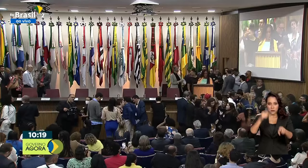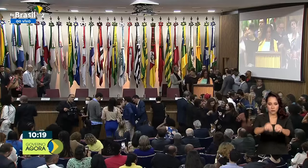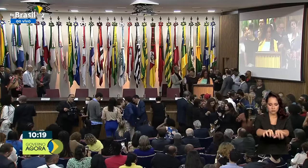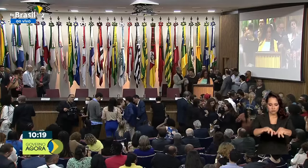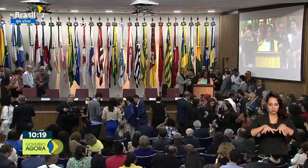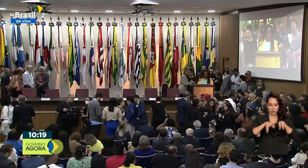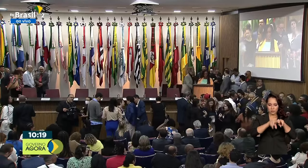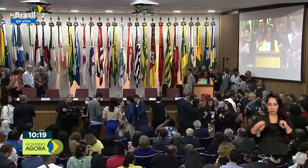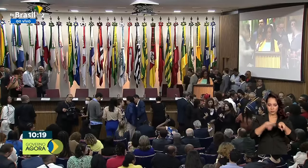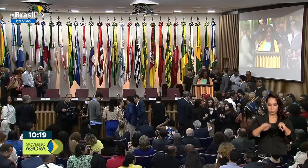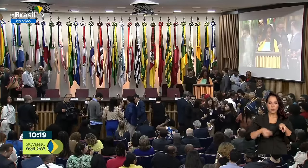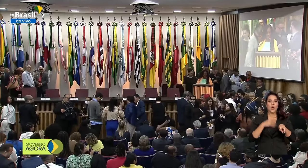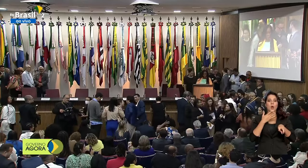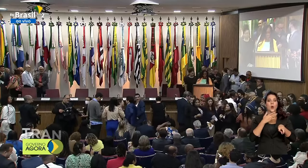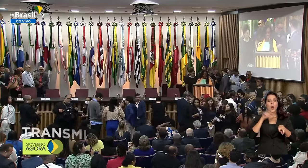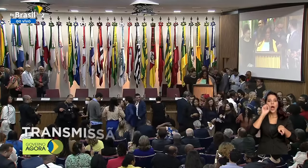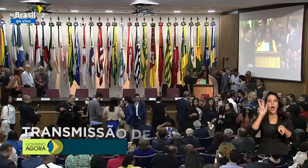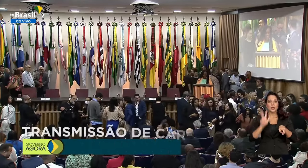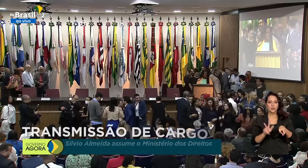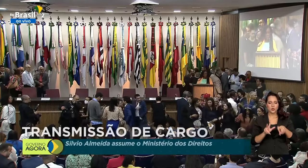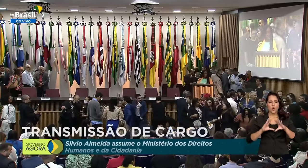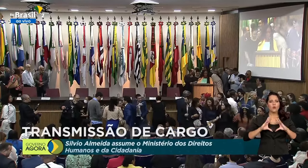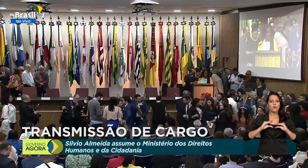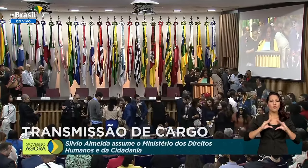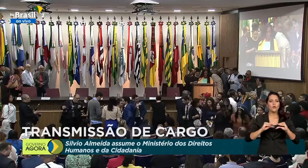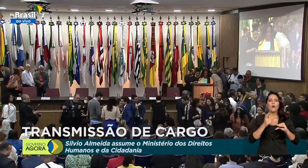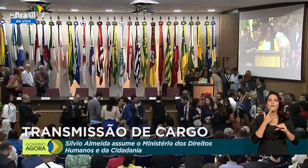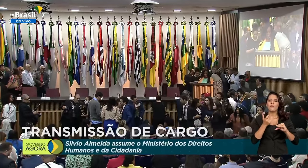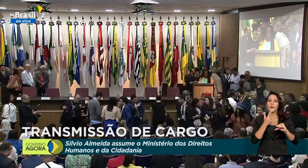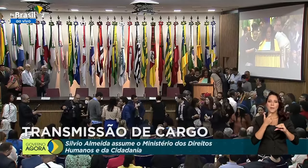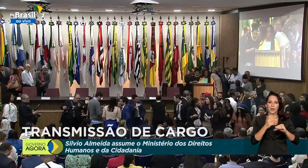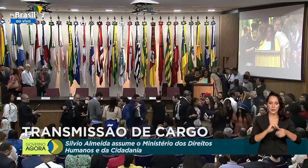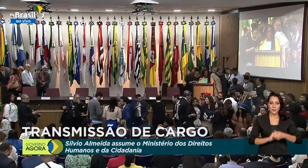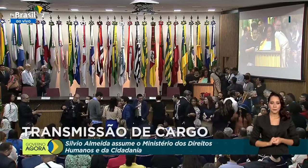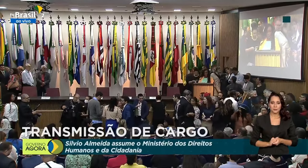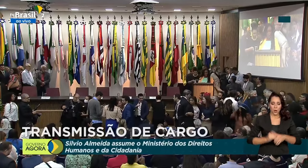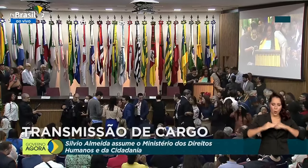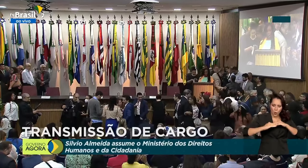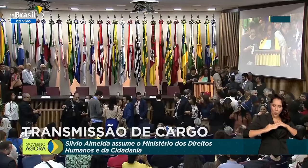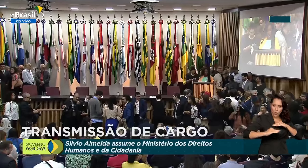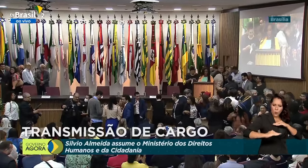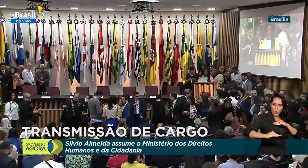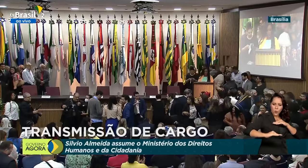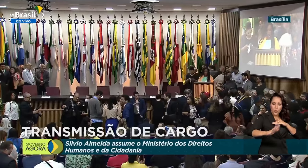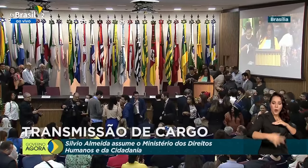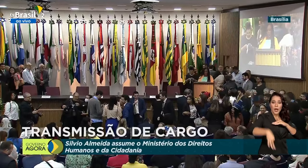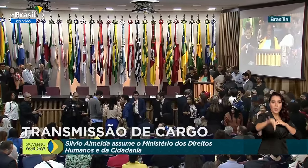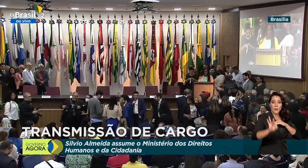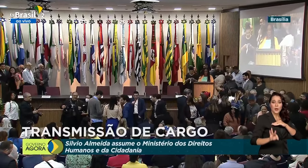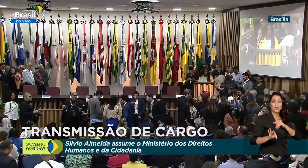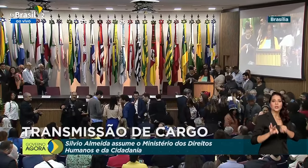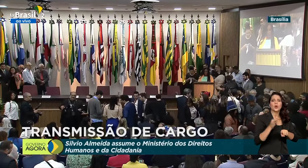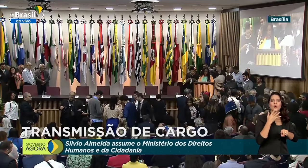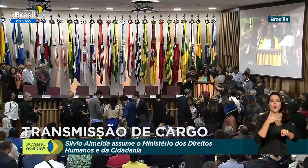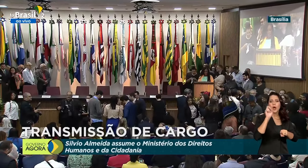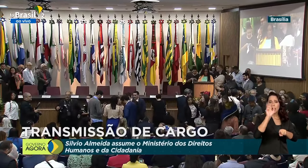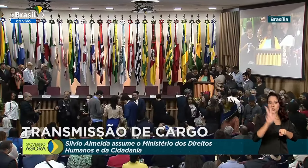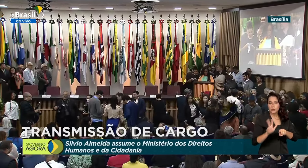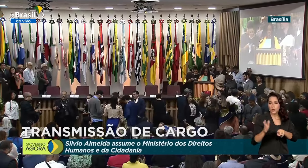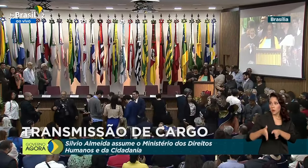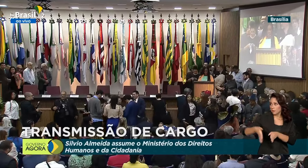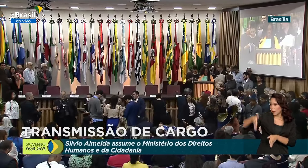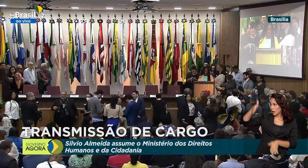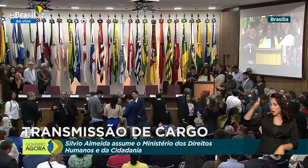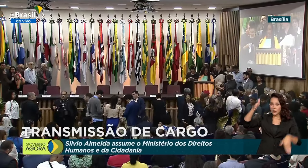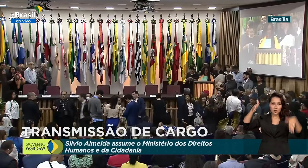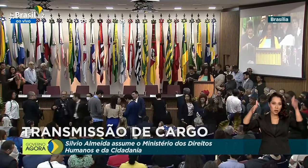sentado em cadeiras na cor azul e com estofado na cor vermelha o carpete que forra o piso é na cor azul as paredes